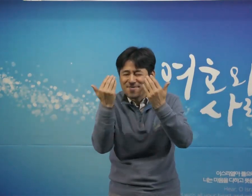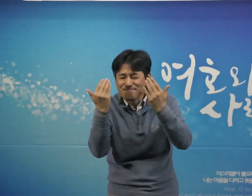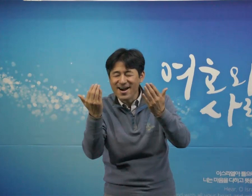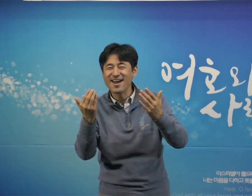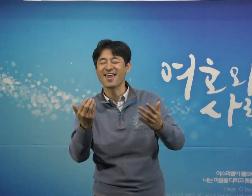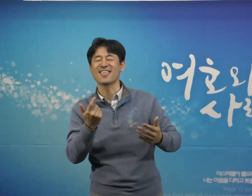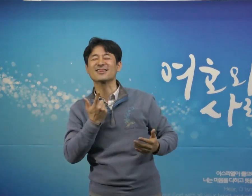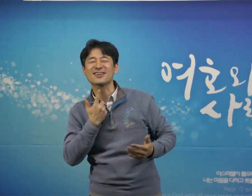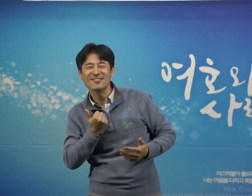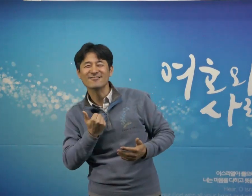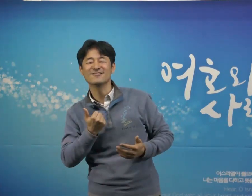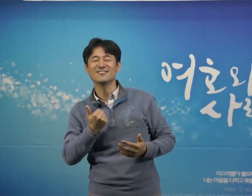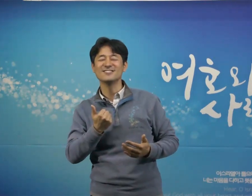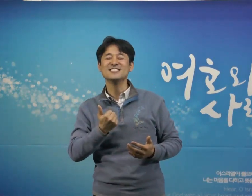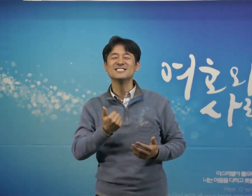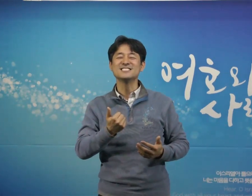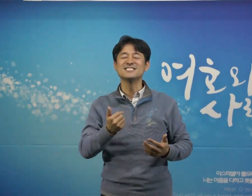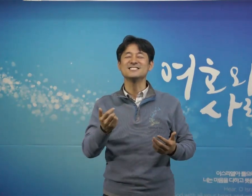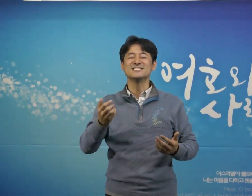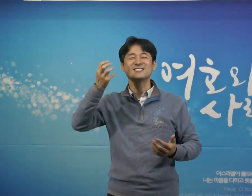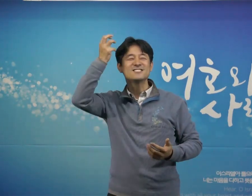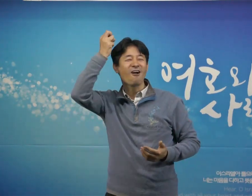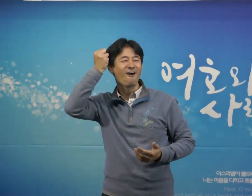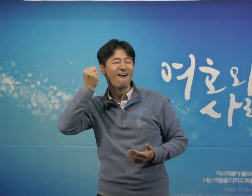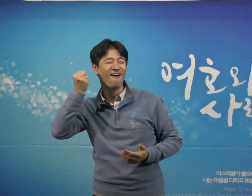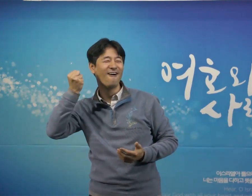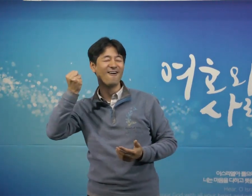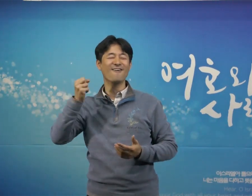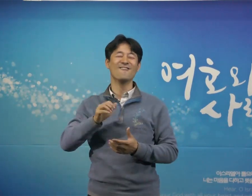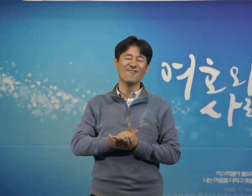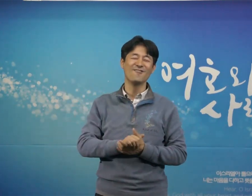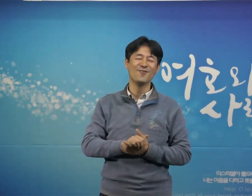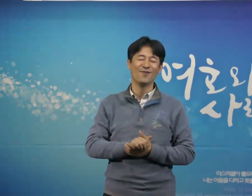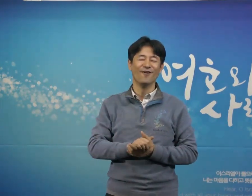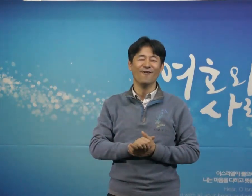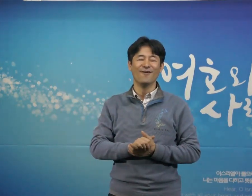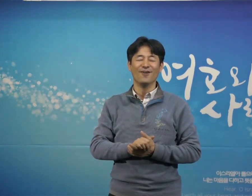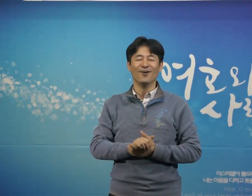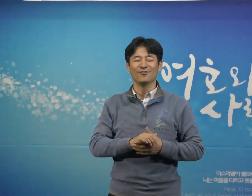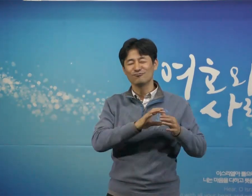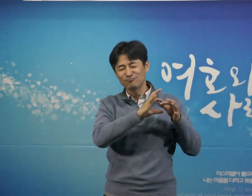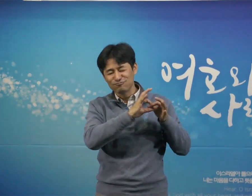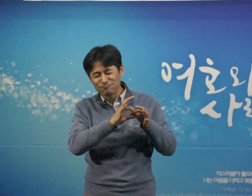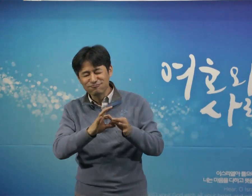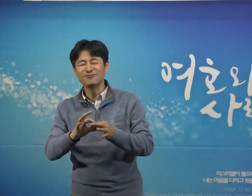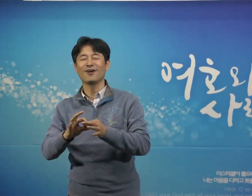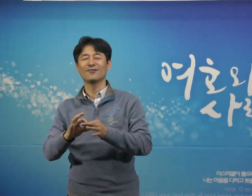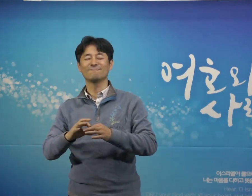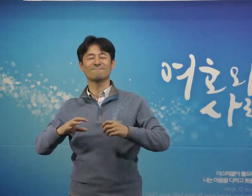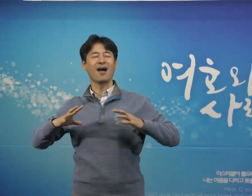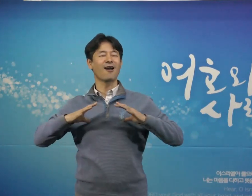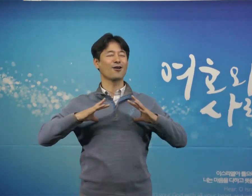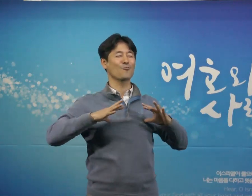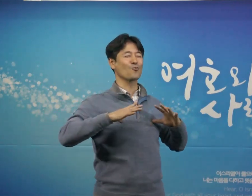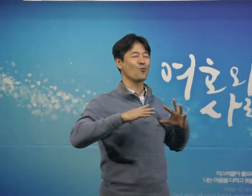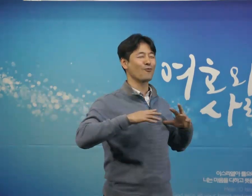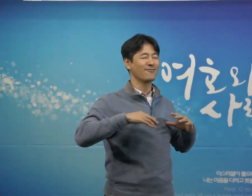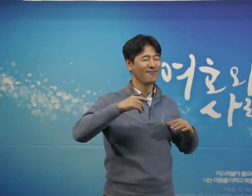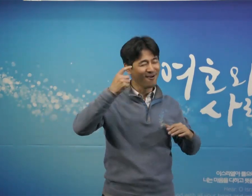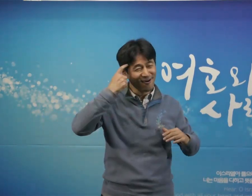동안 광야 가운데 하나님을 생생하게 경험했던 그 기억들 그리고 그것을